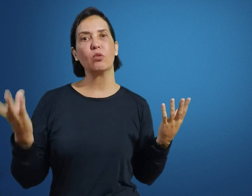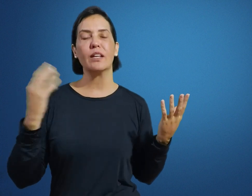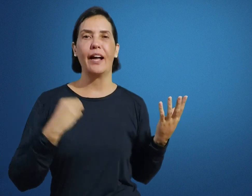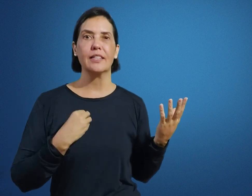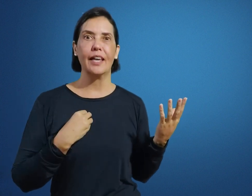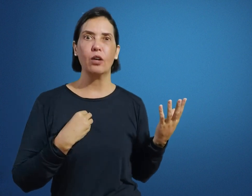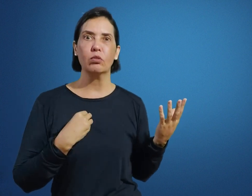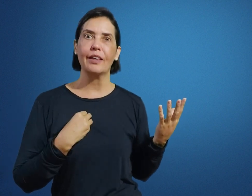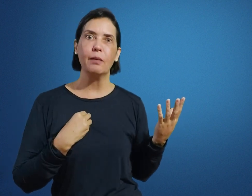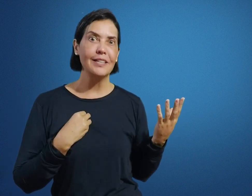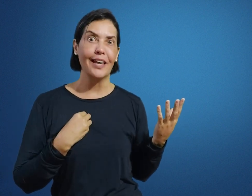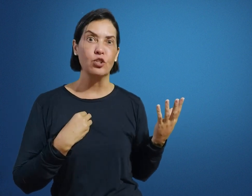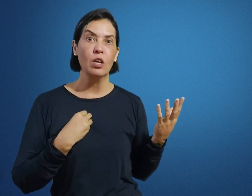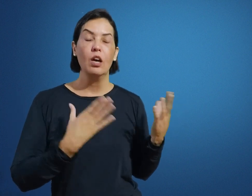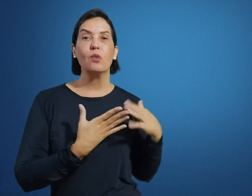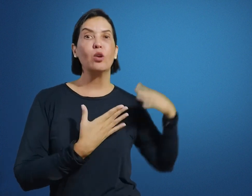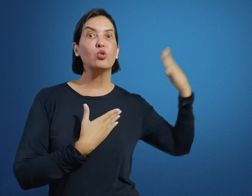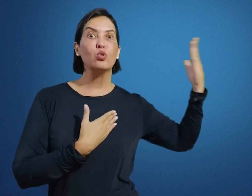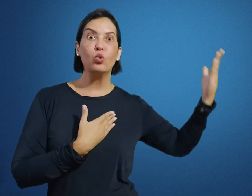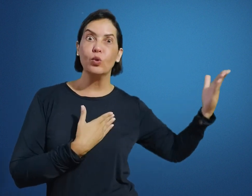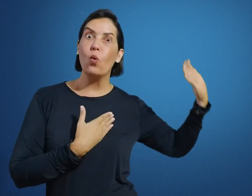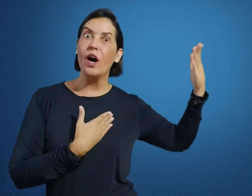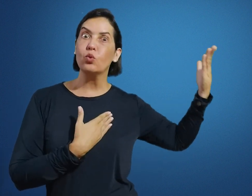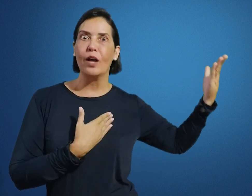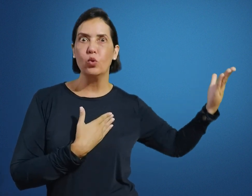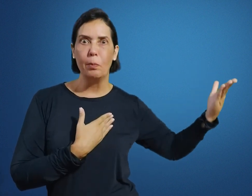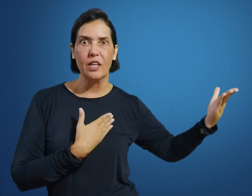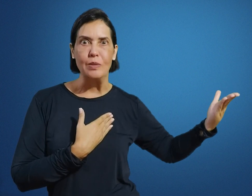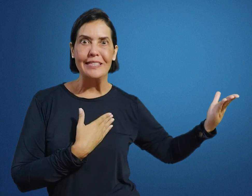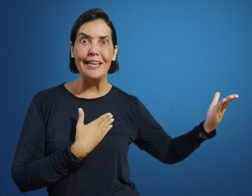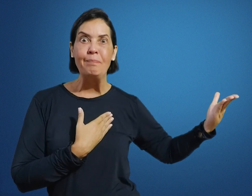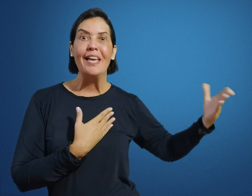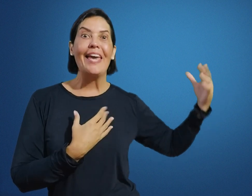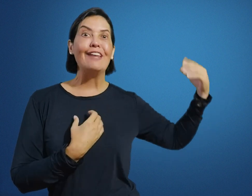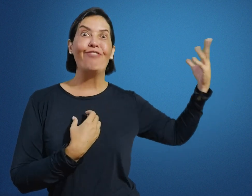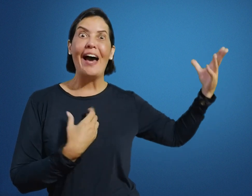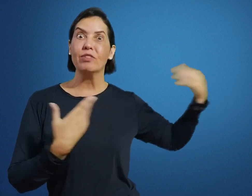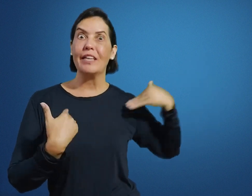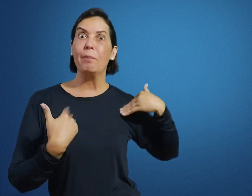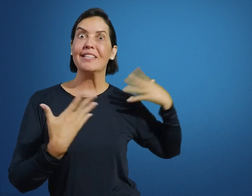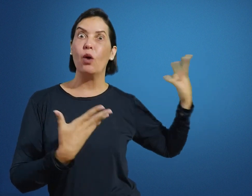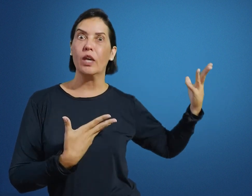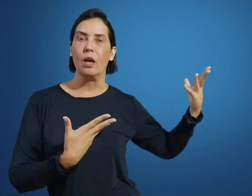singularidades daquele aluno que está ali presente. E o aluno surdo, enquanto o aluno mesmo em si, ele vai, você tem que pensar o quê?